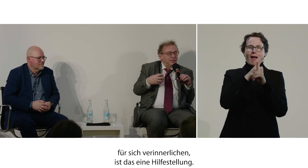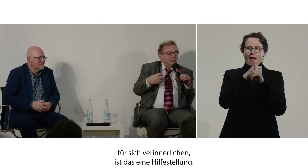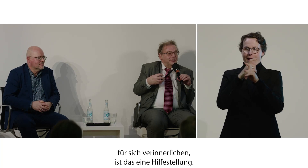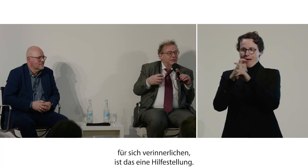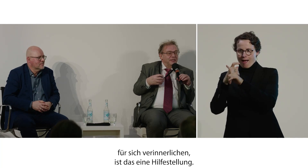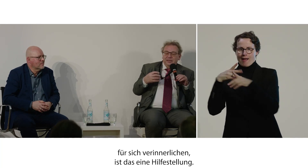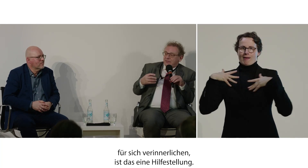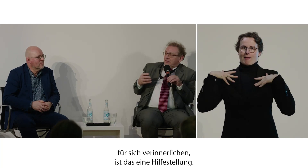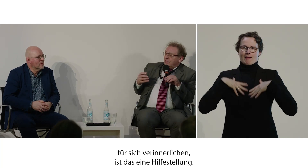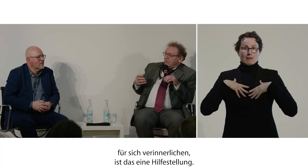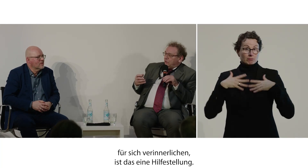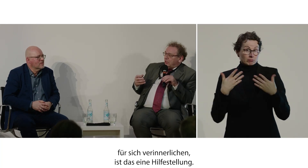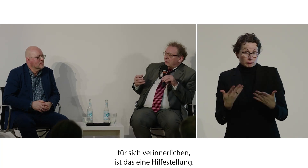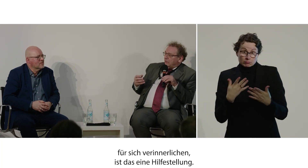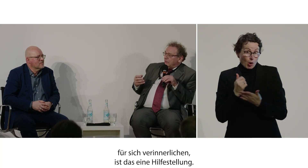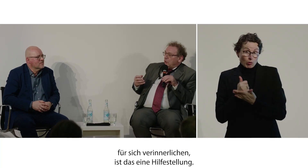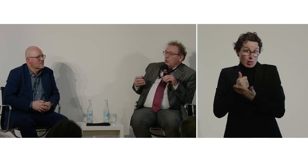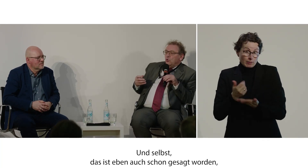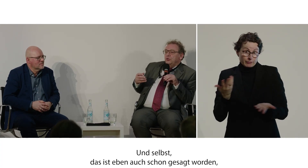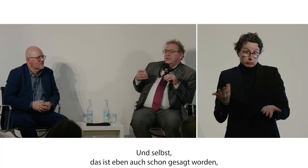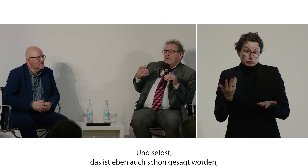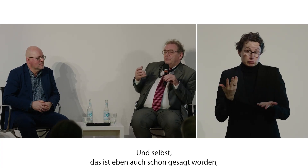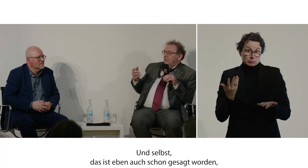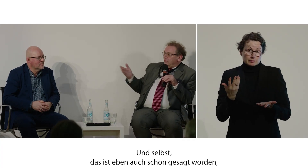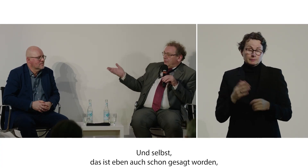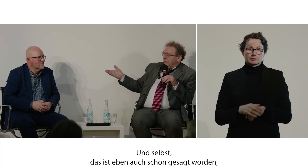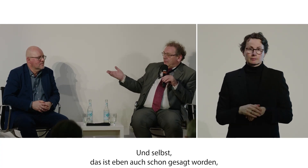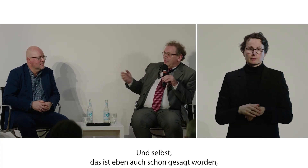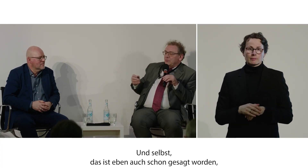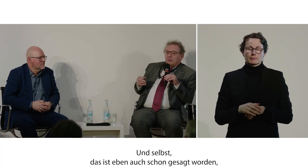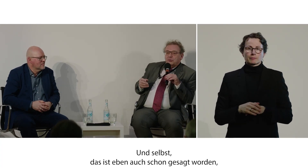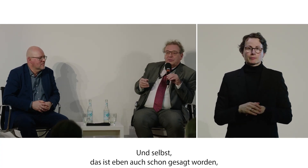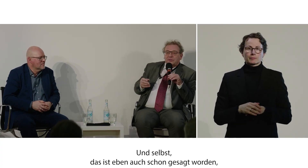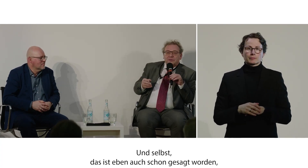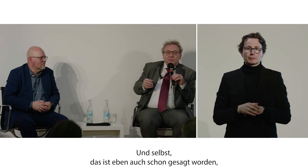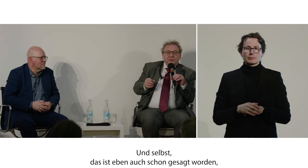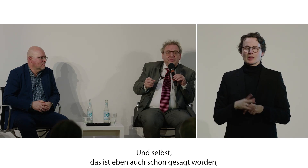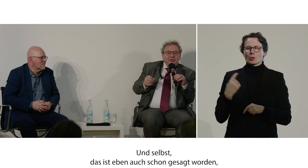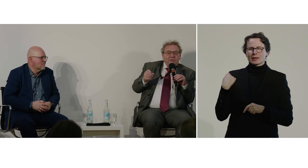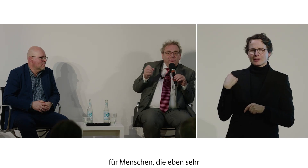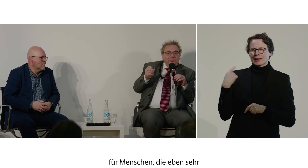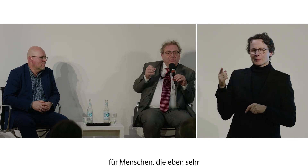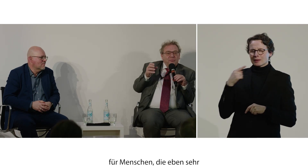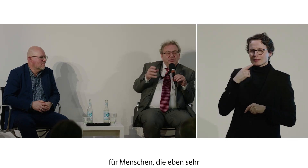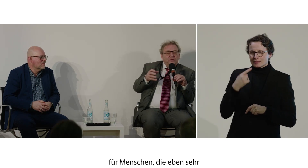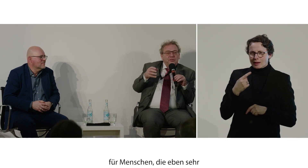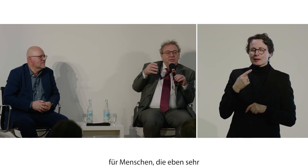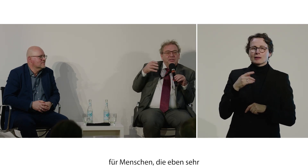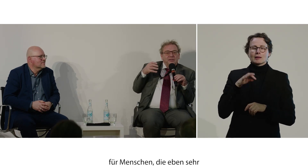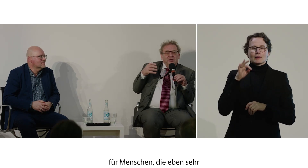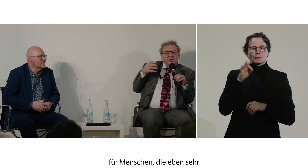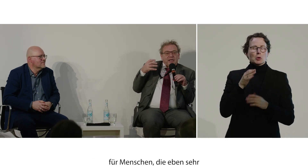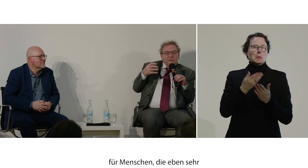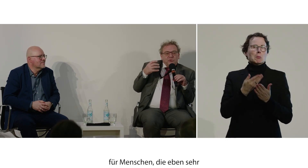für sich verinnerlichen, ist das eine Hilfestellung. Und selbst, und das ist eben auch schon gesagt worden, für Menschen,